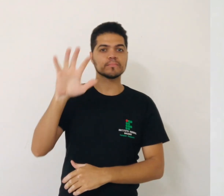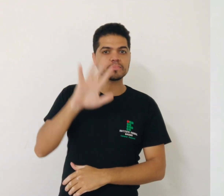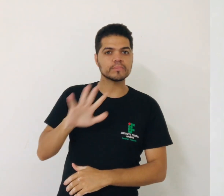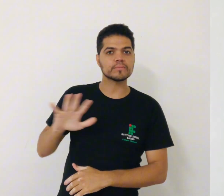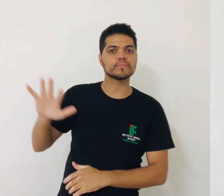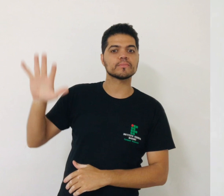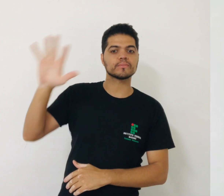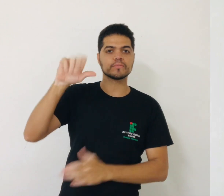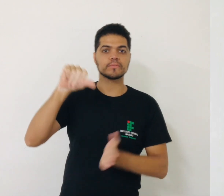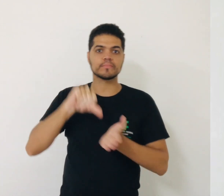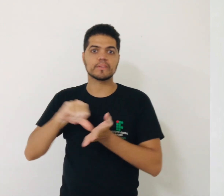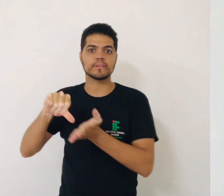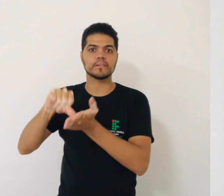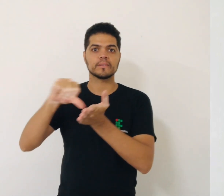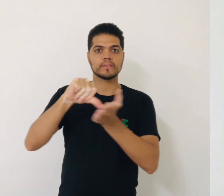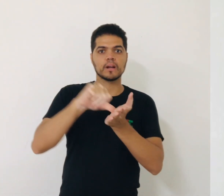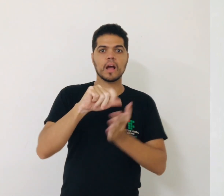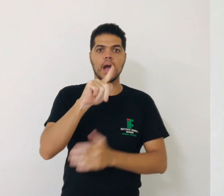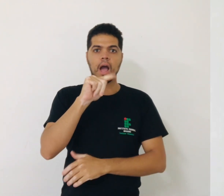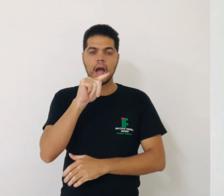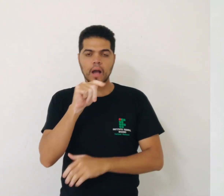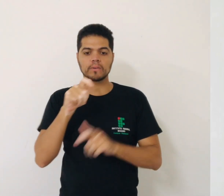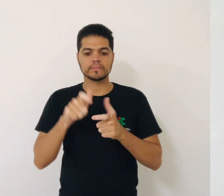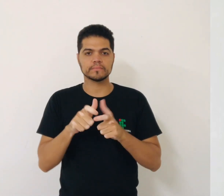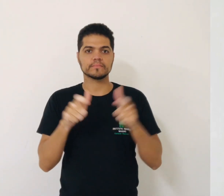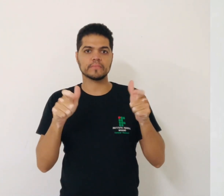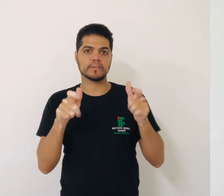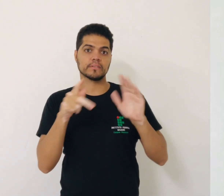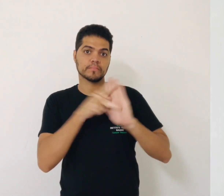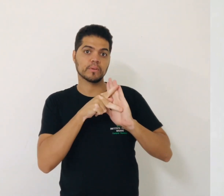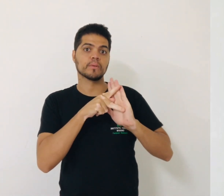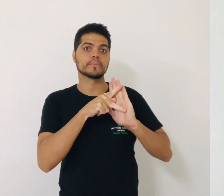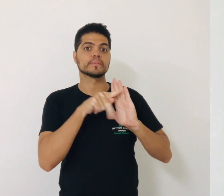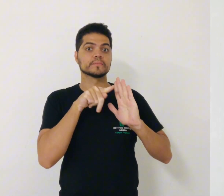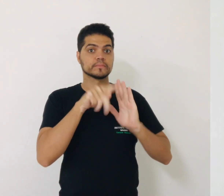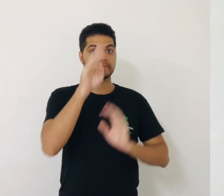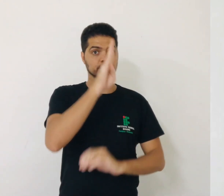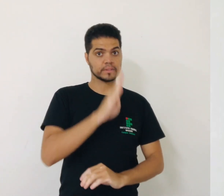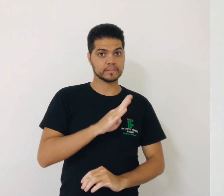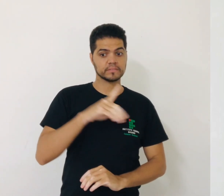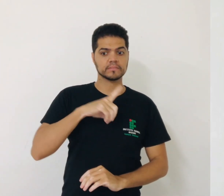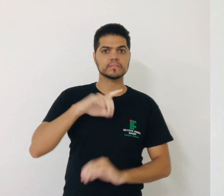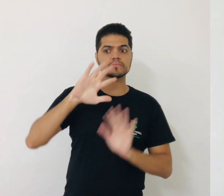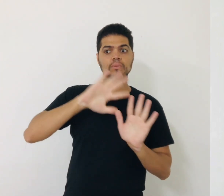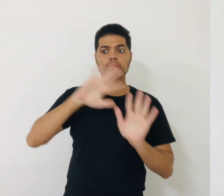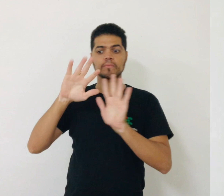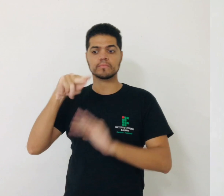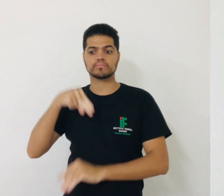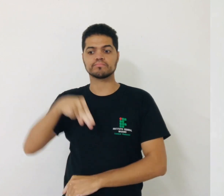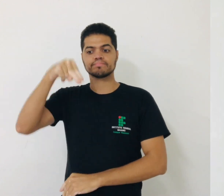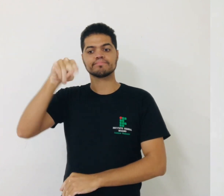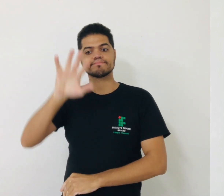que prevalece no país, salvo os rios do sertão nordestino, que possuem rios